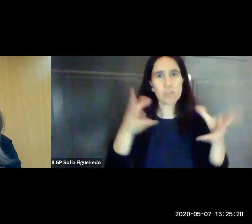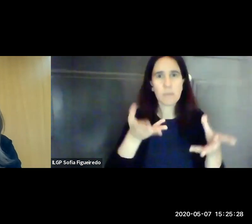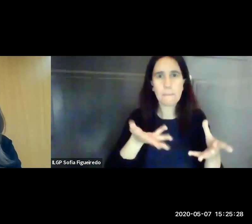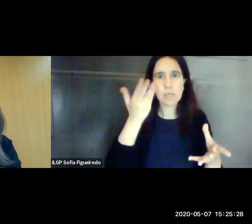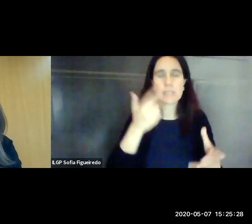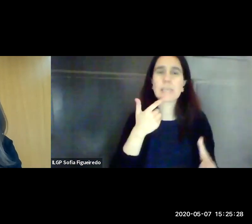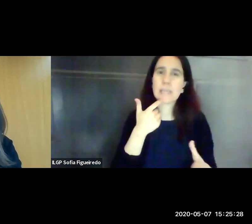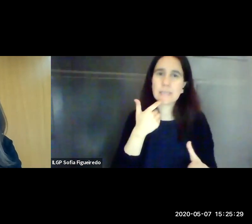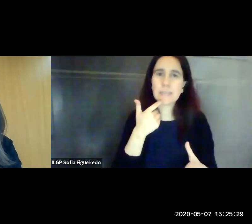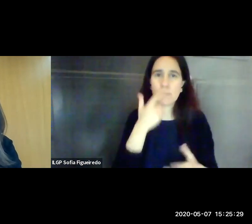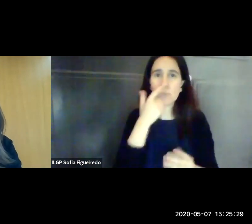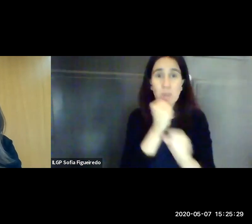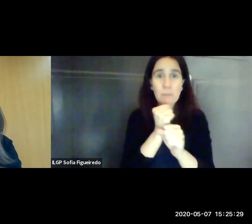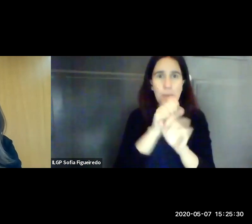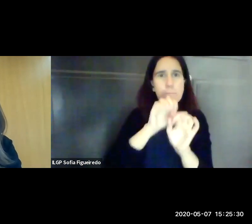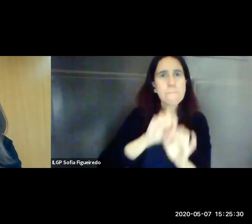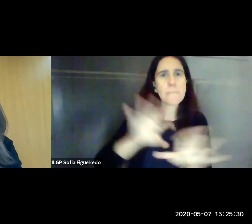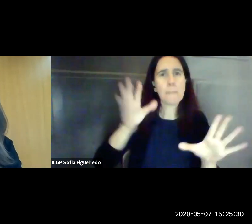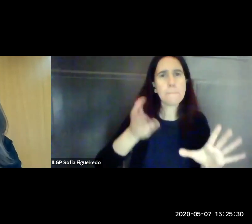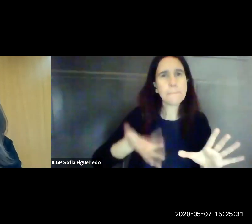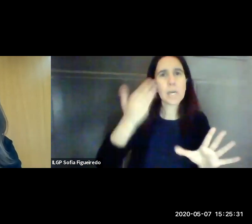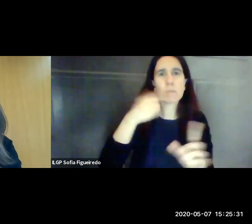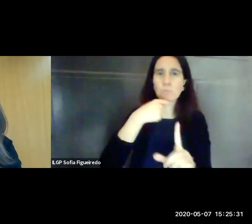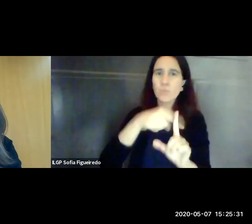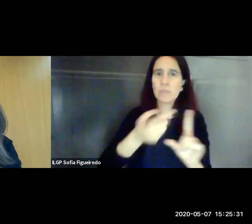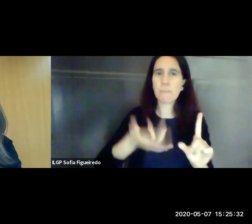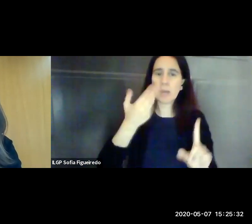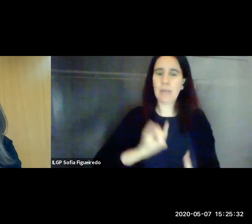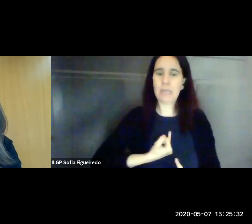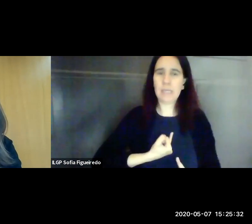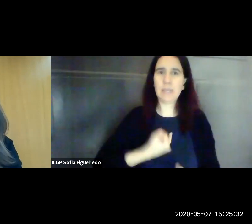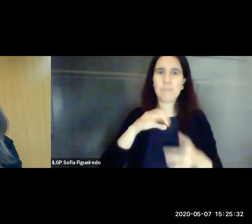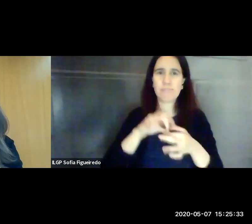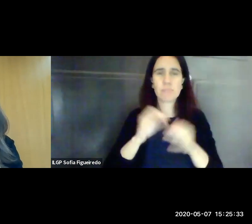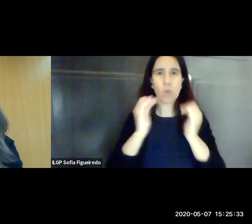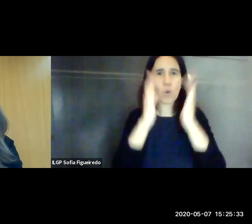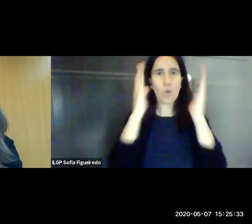seja, chega a mais trabalhadores e tem um efeito mais positivo na identidade do organismo, ou seja,